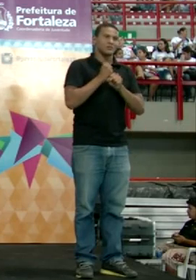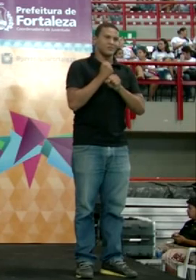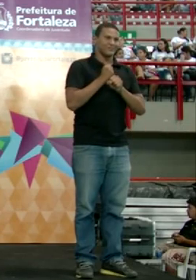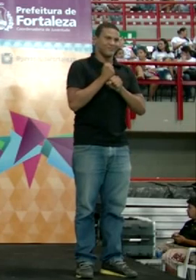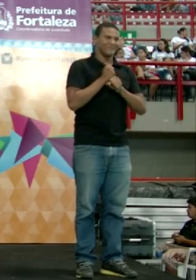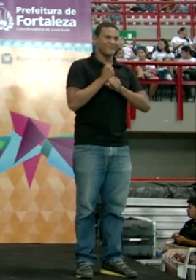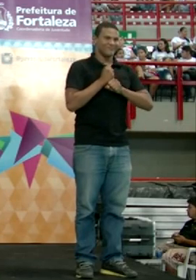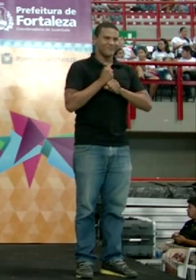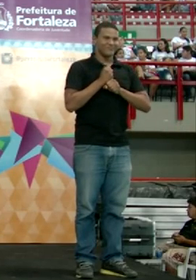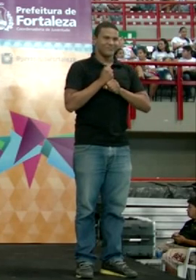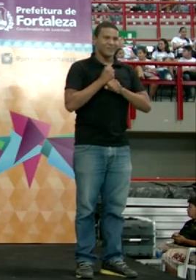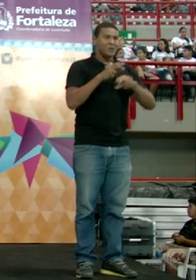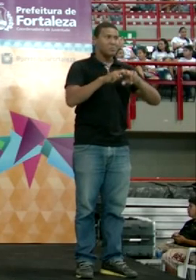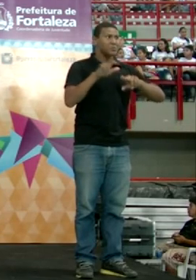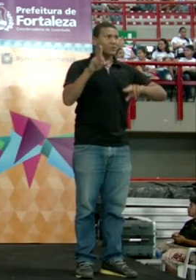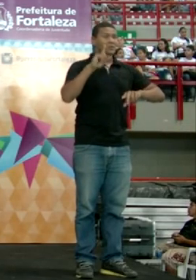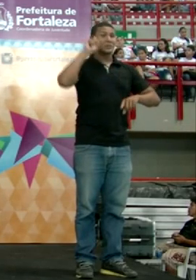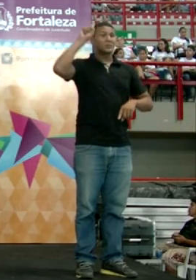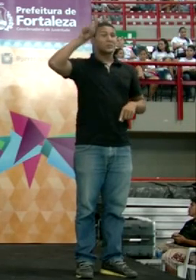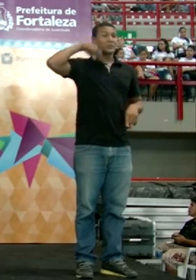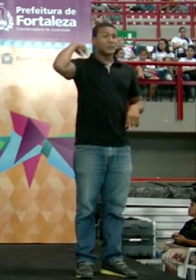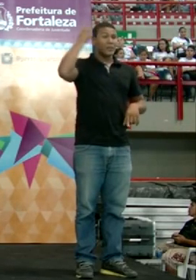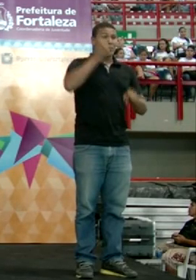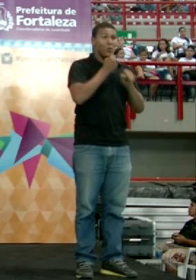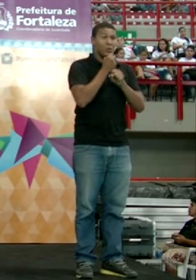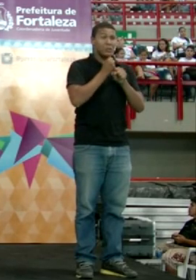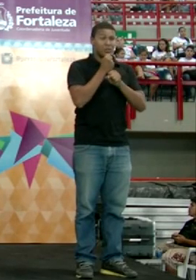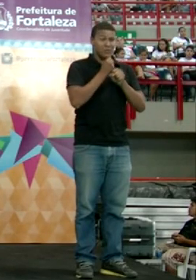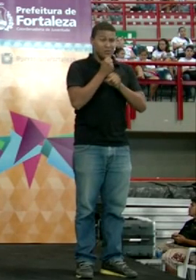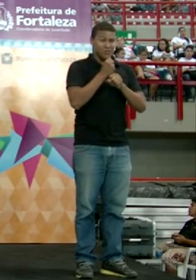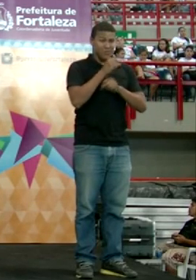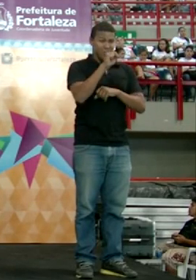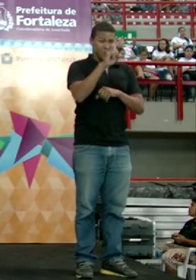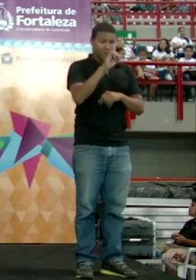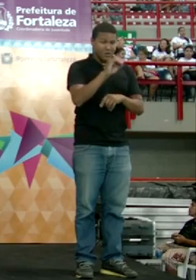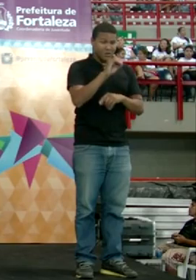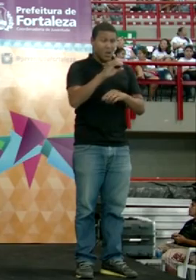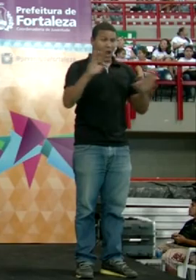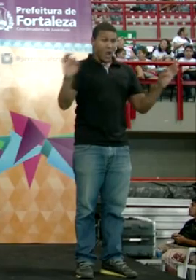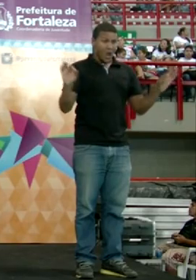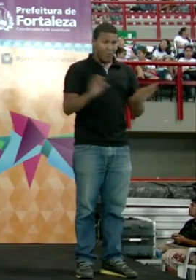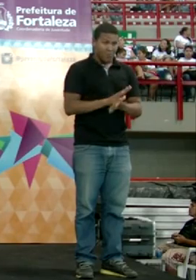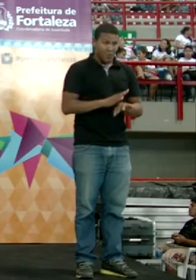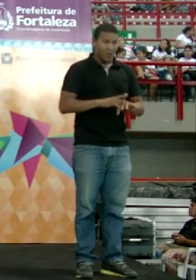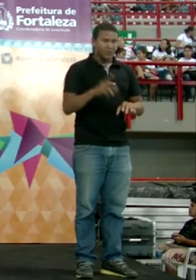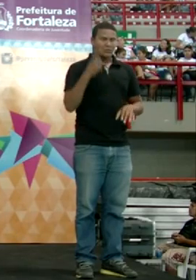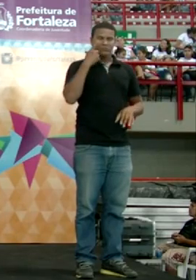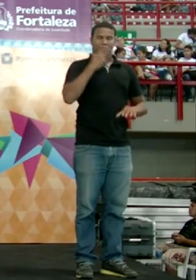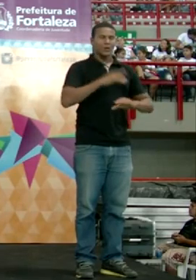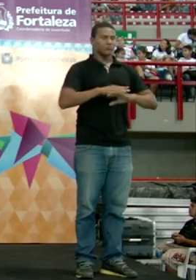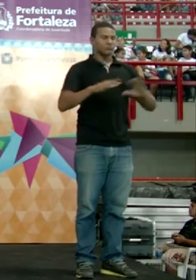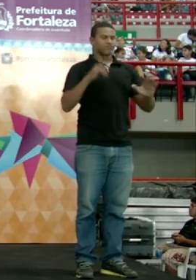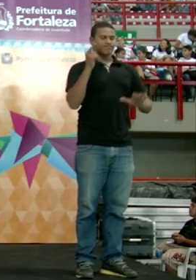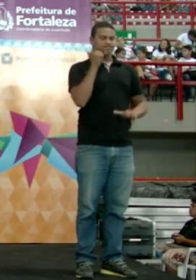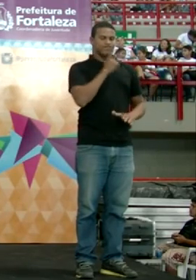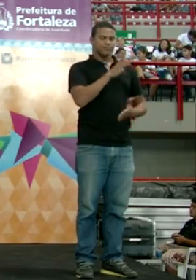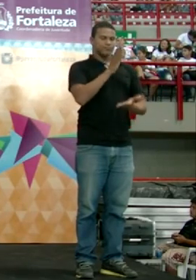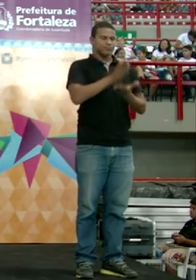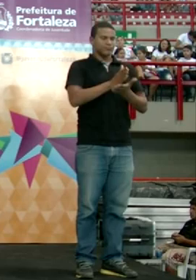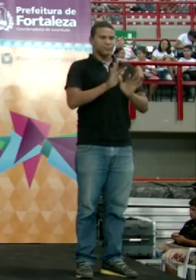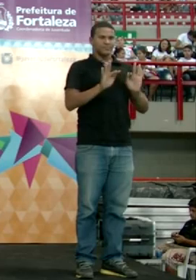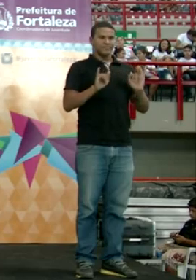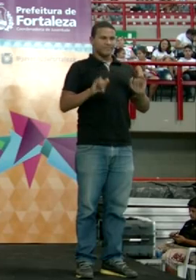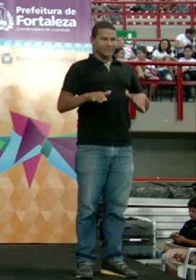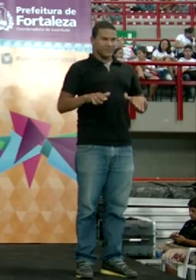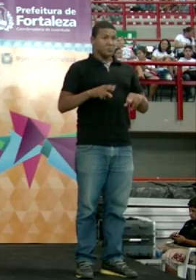não, a partir de agora, não tem mais liberação de gases de efeito estufa, tá? Então, hidrelétrica não é só